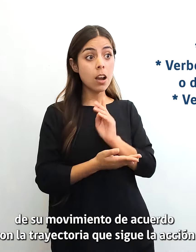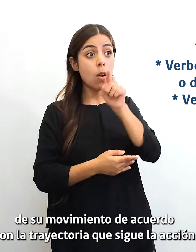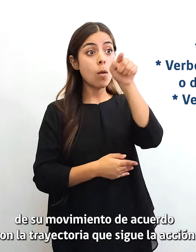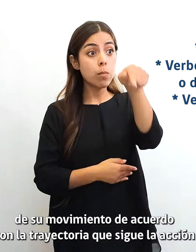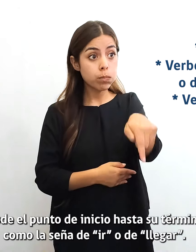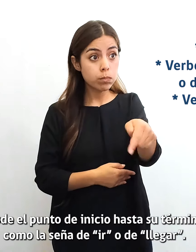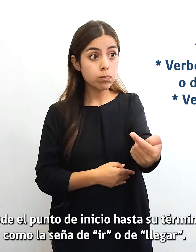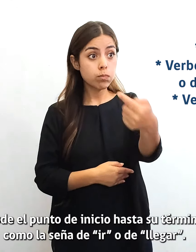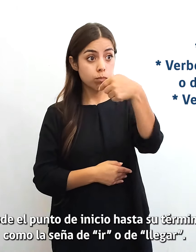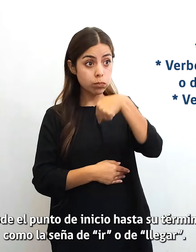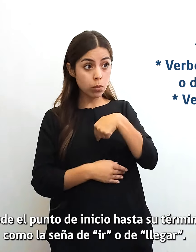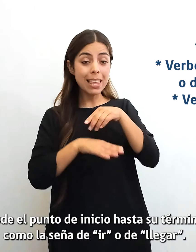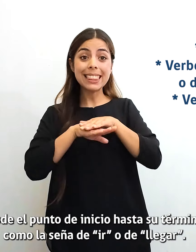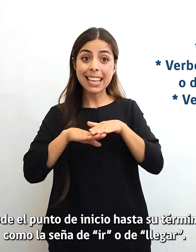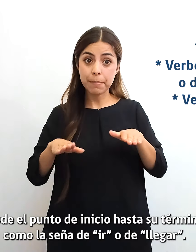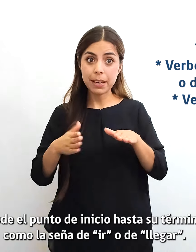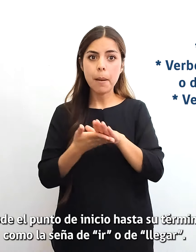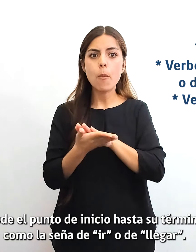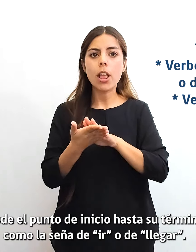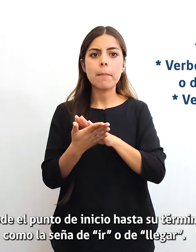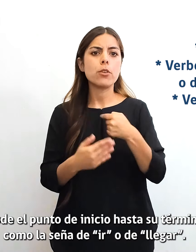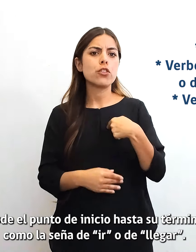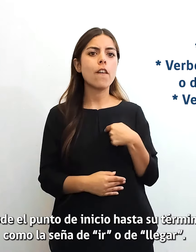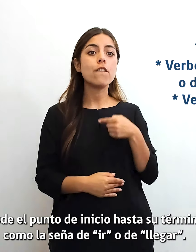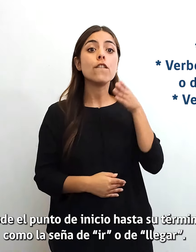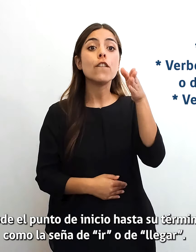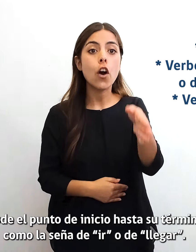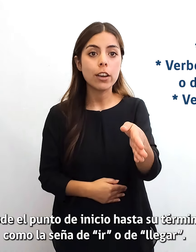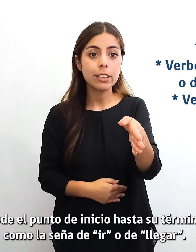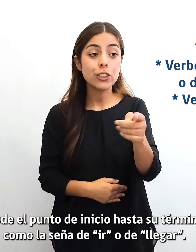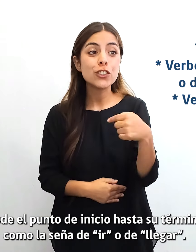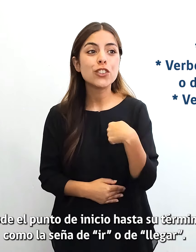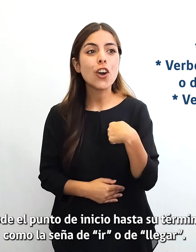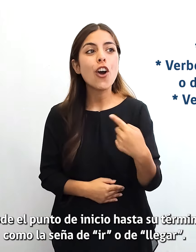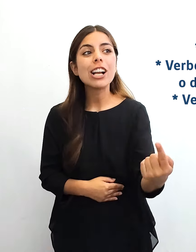acción desde el punto de inicio hasta su término, como la seña de ir o de llegar.